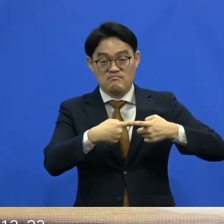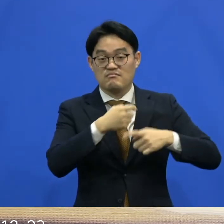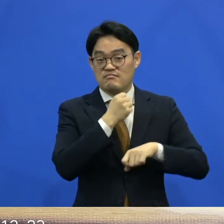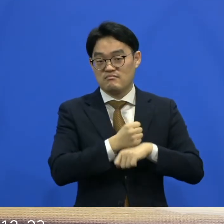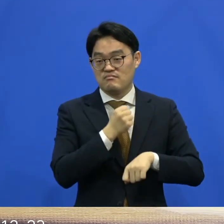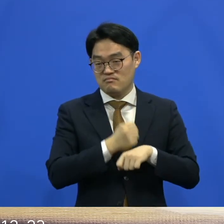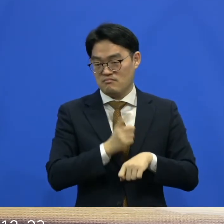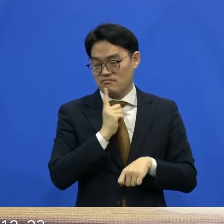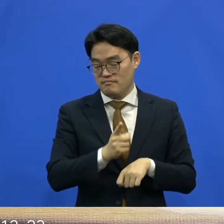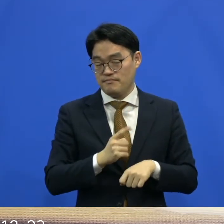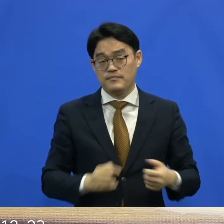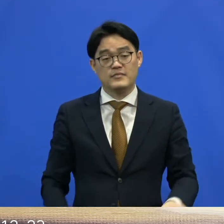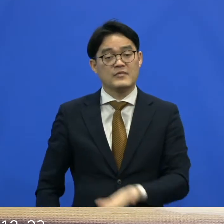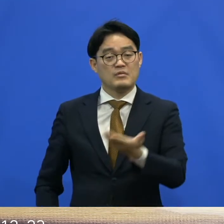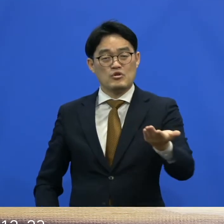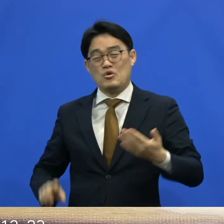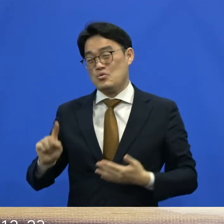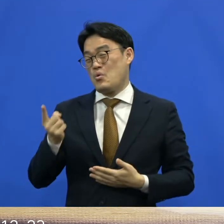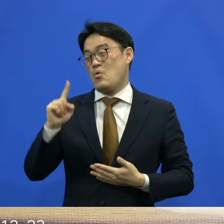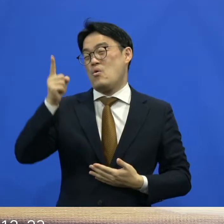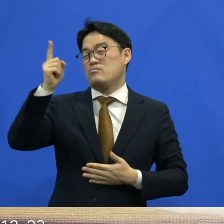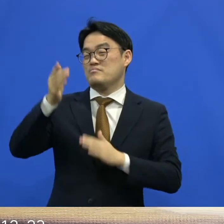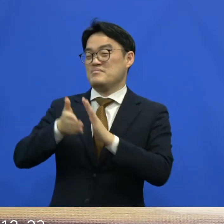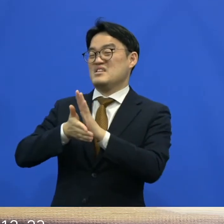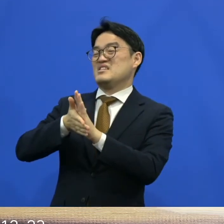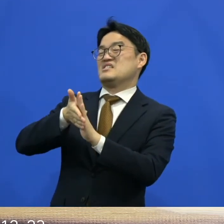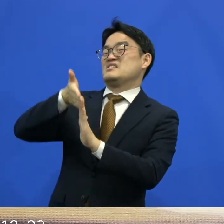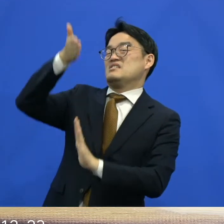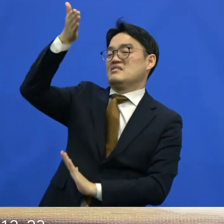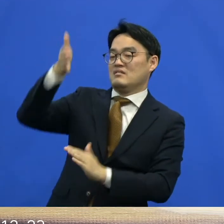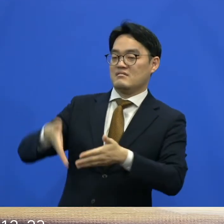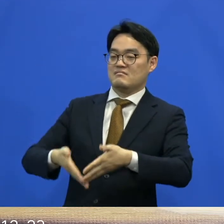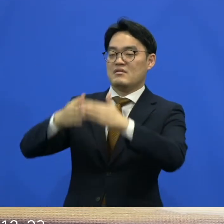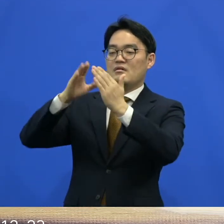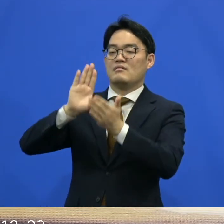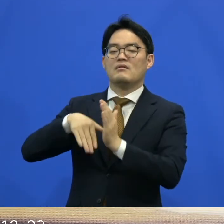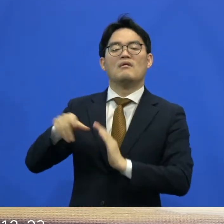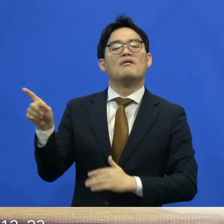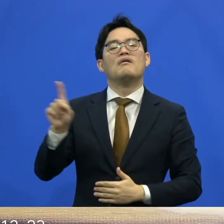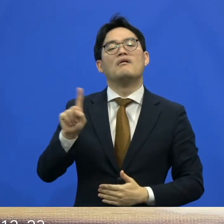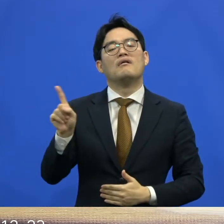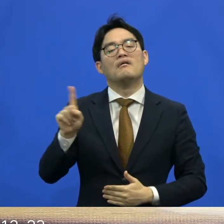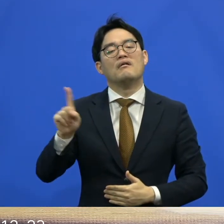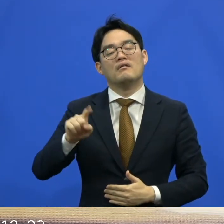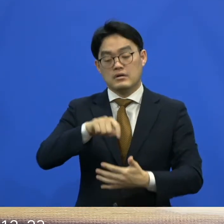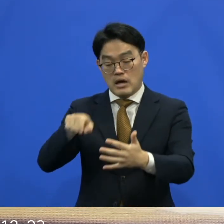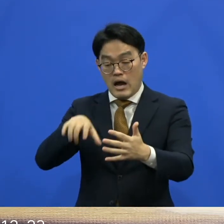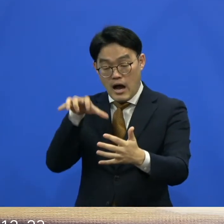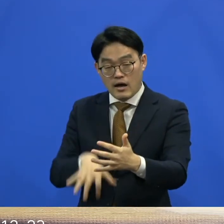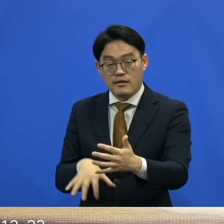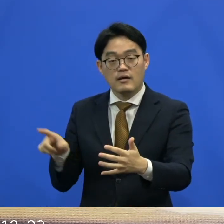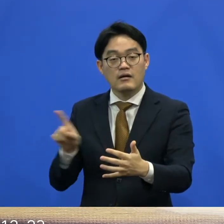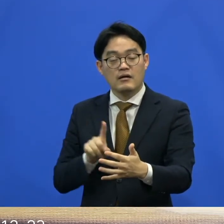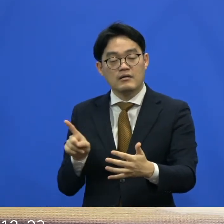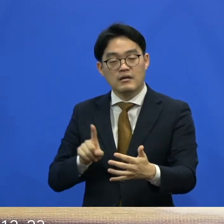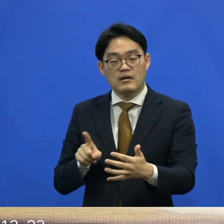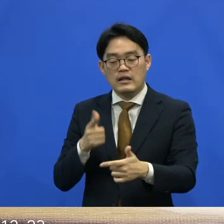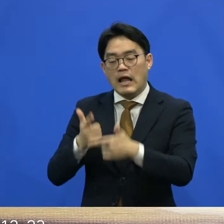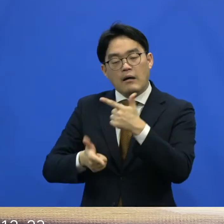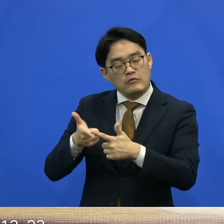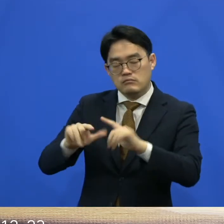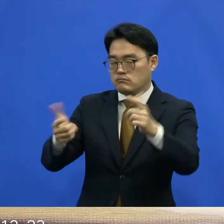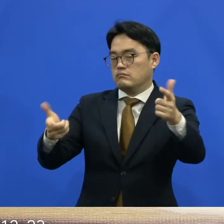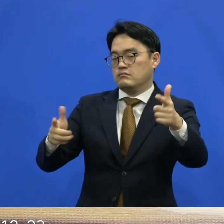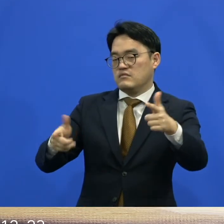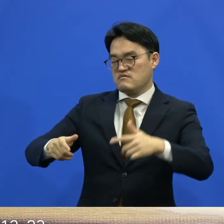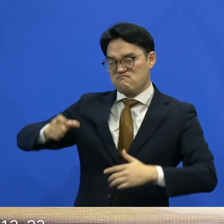작은 건물은 대충 해도 되는데 높은 건물은 강력한 철제들을 몰아넣습니다. 그러니까 지진이나 폭풍에